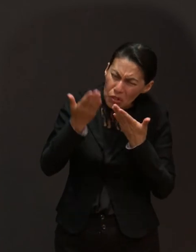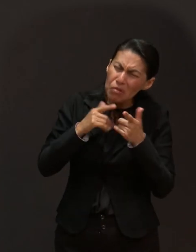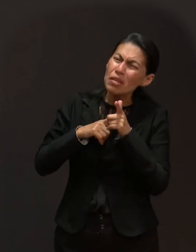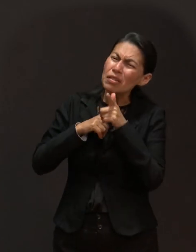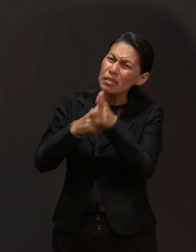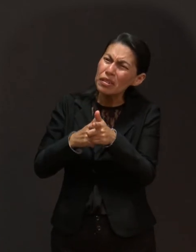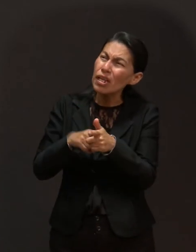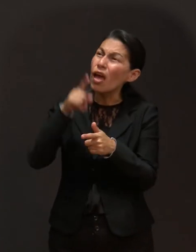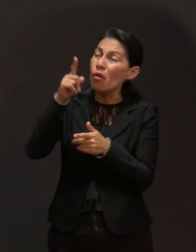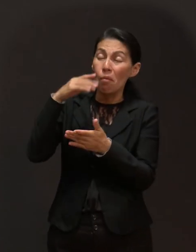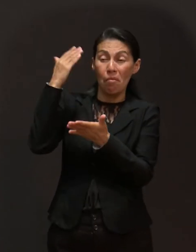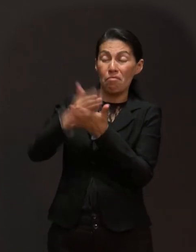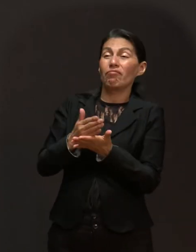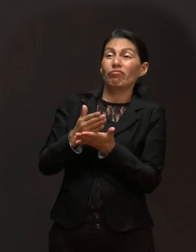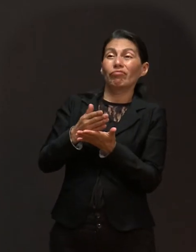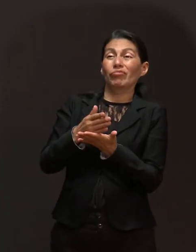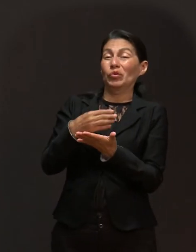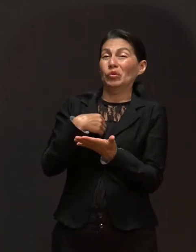permitir